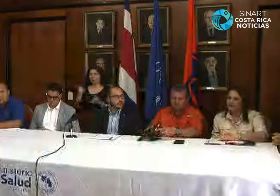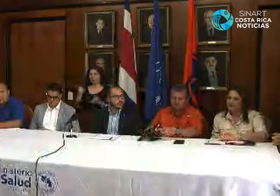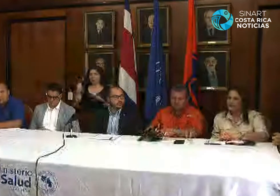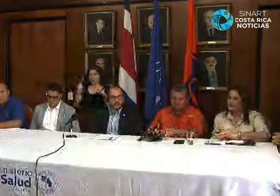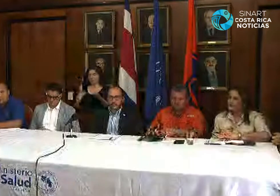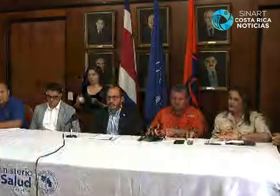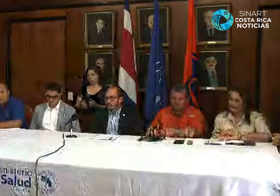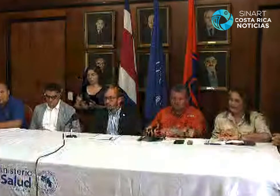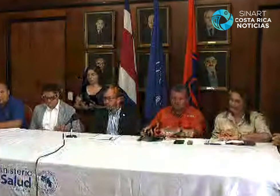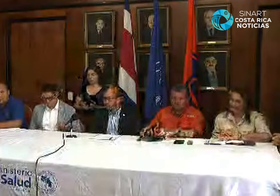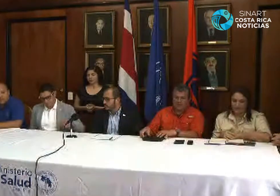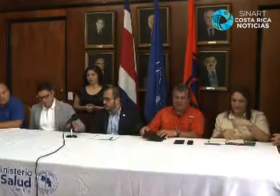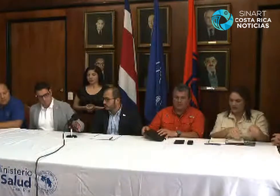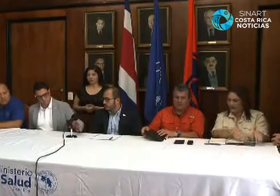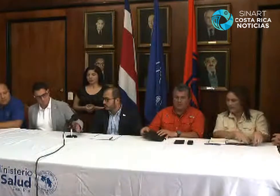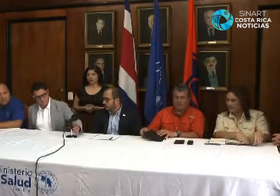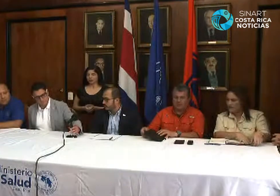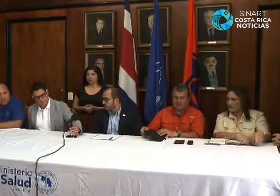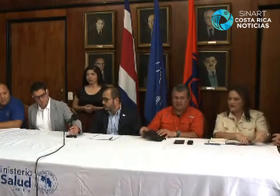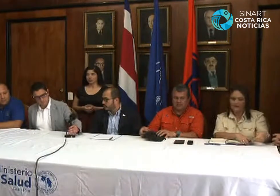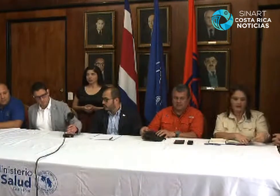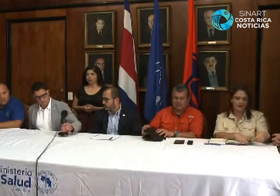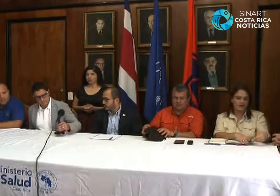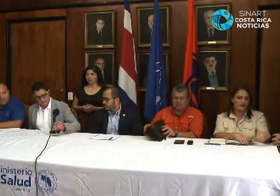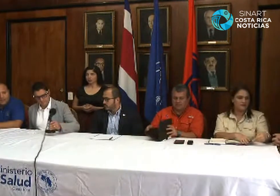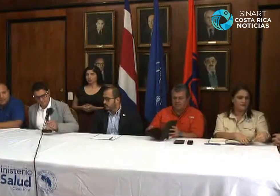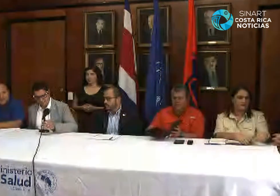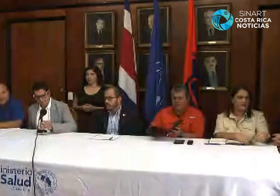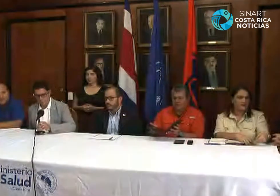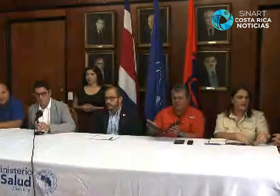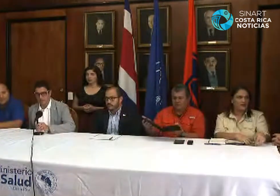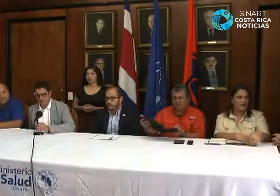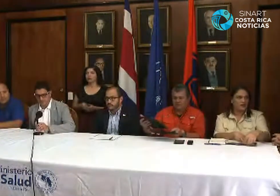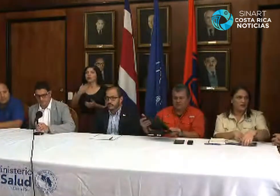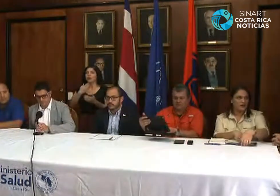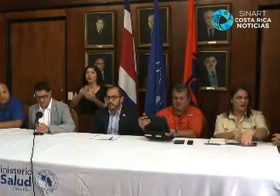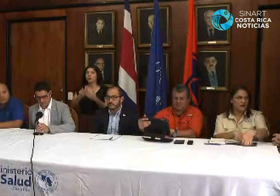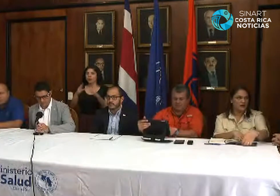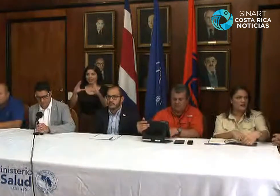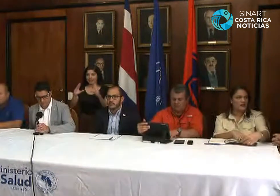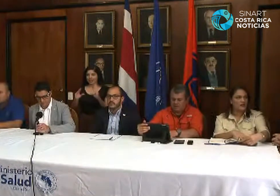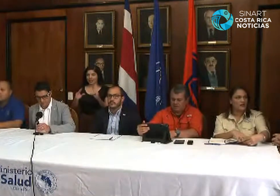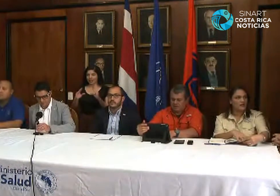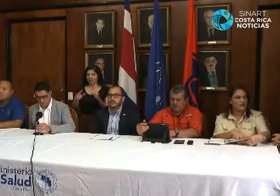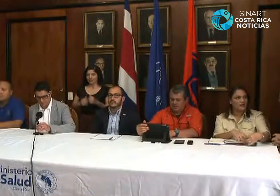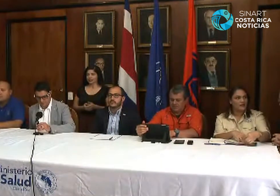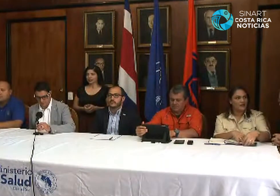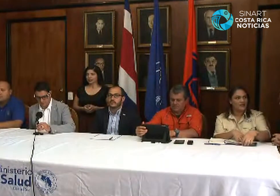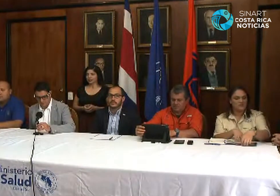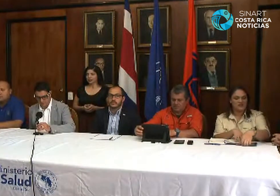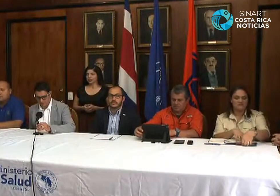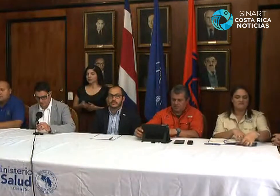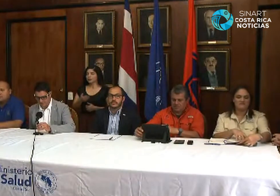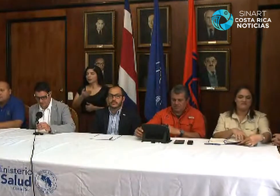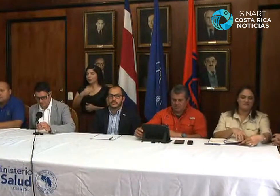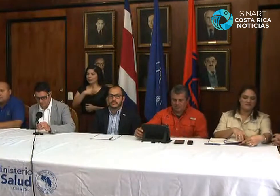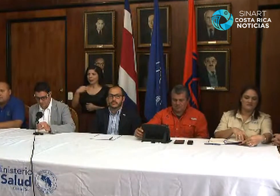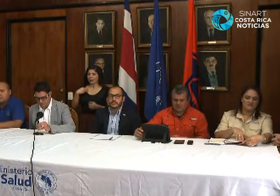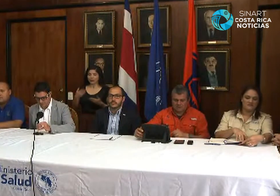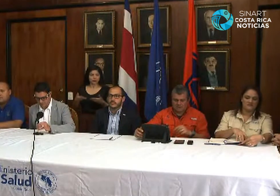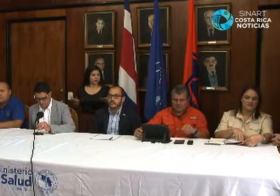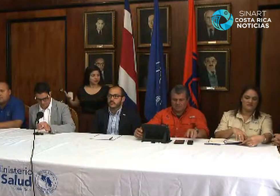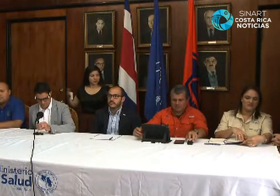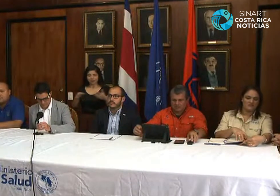para actualizar los datos del COVID-19. Vamos a escuchar las palabras del ministro de Salud, Daniel